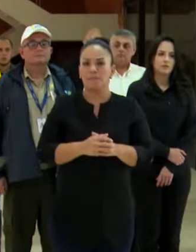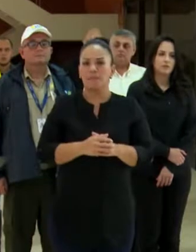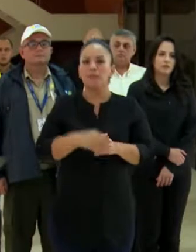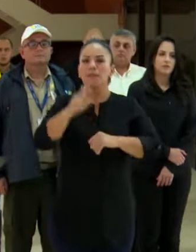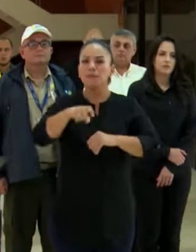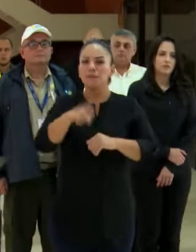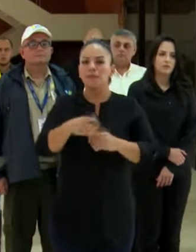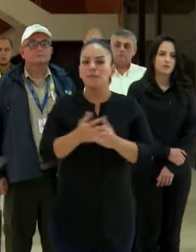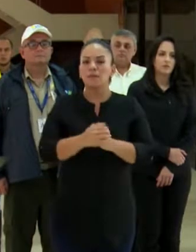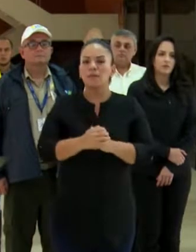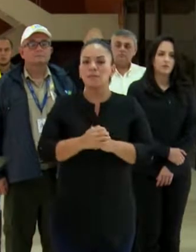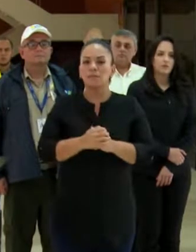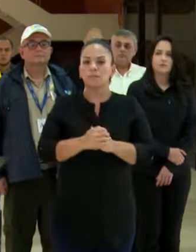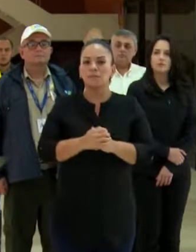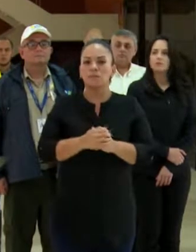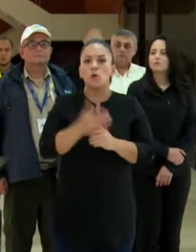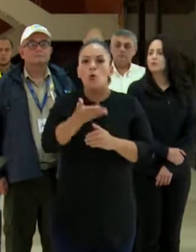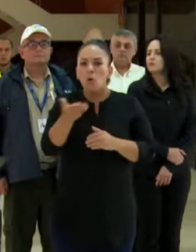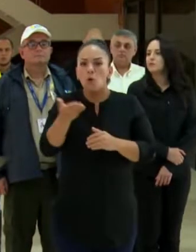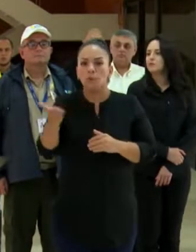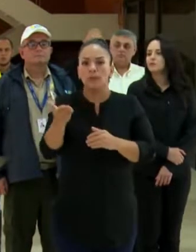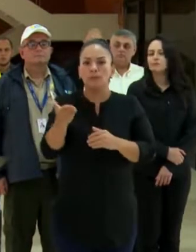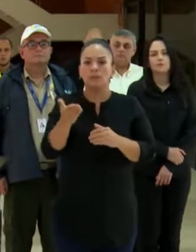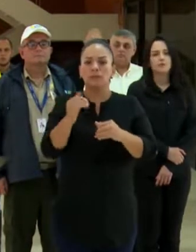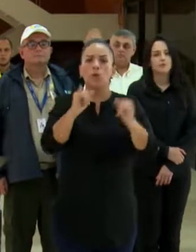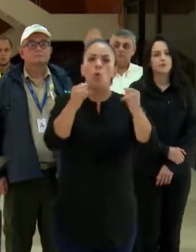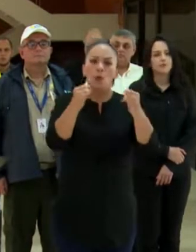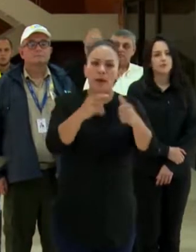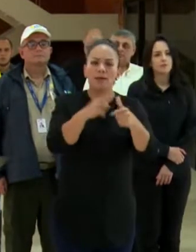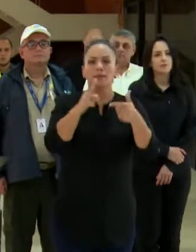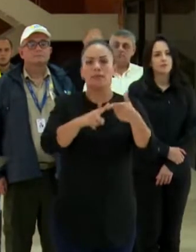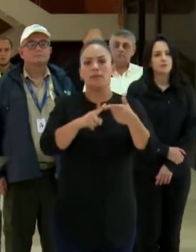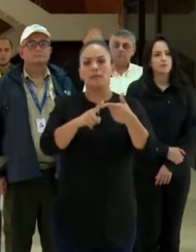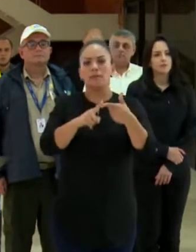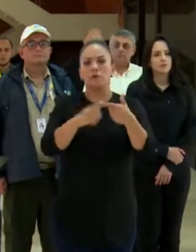elementos de higiene personal, juguetes,